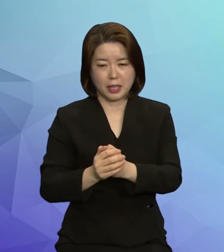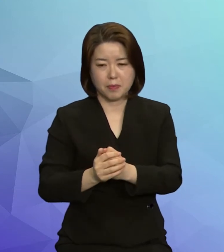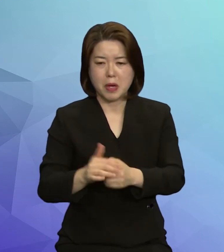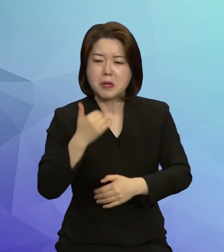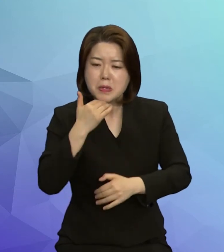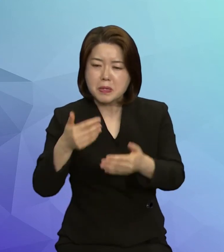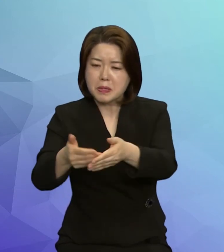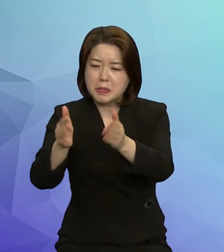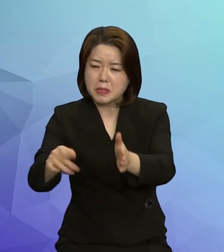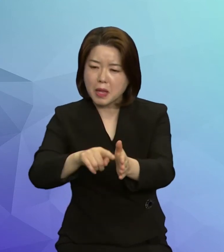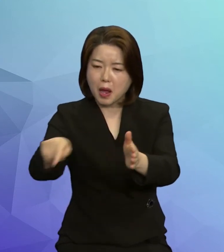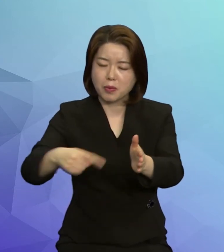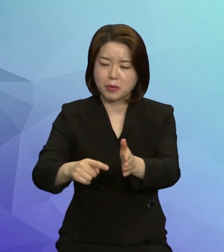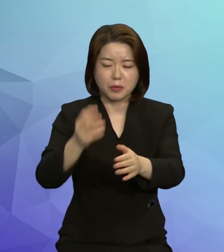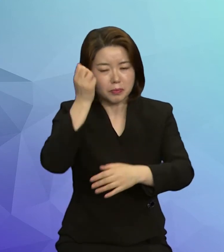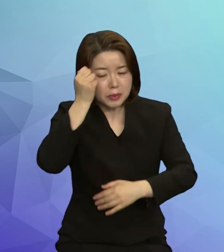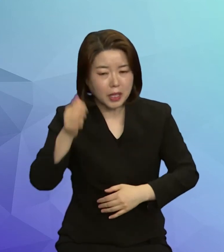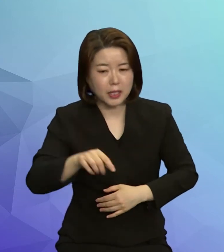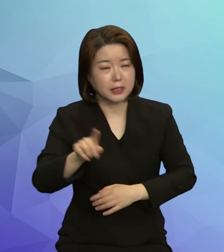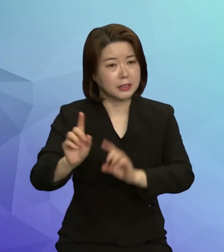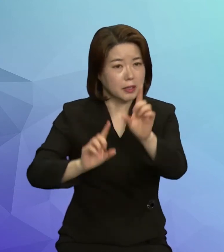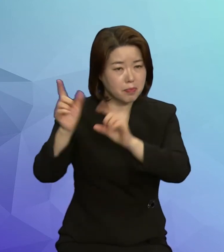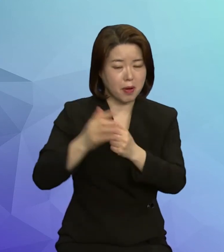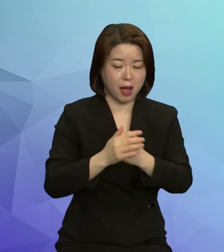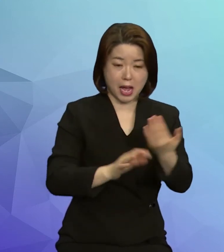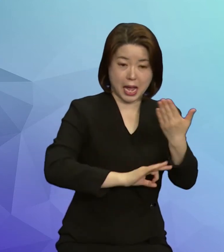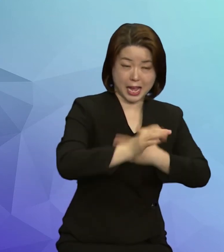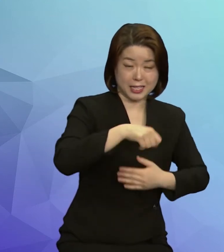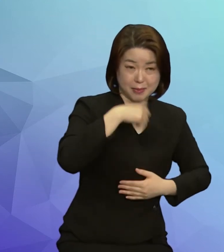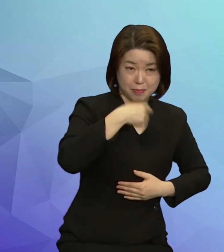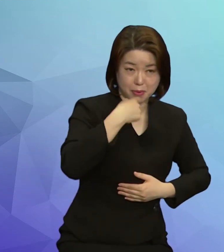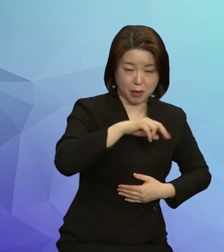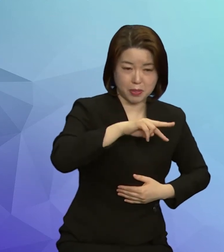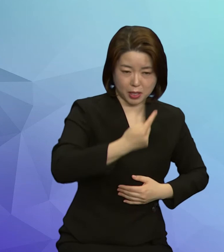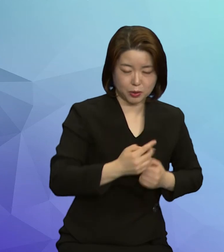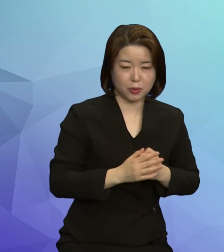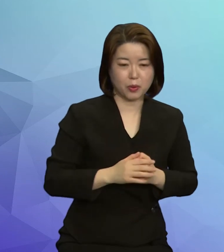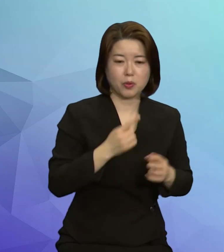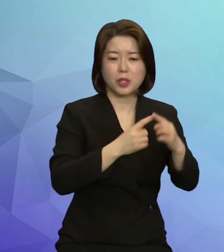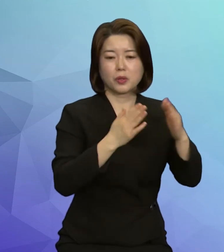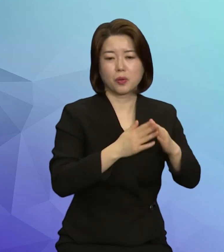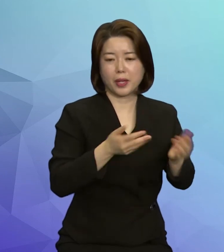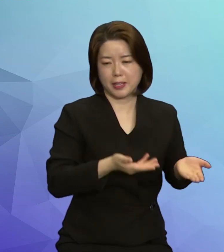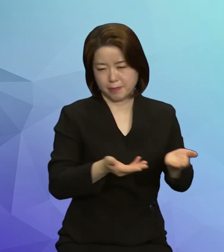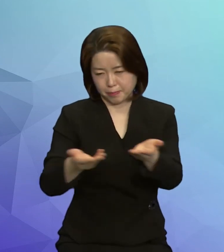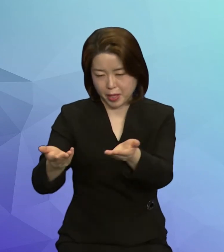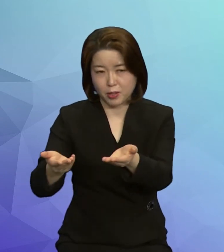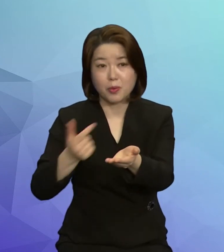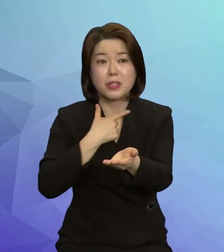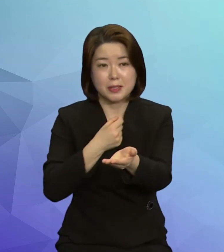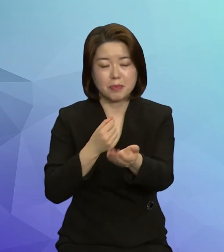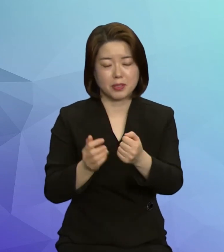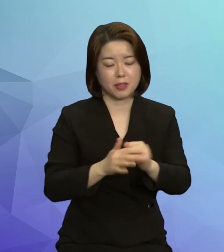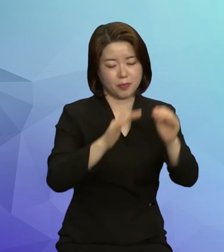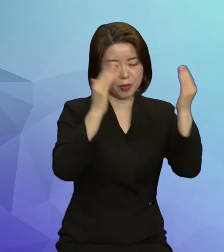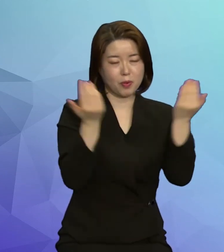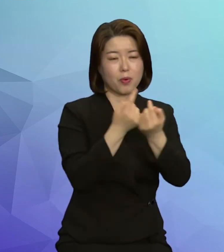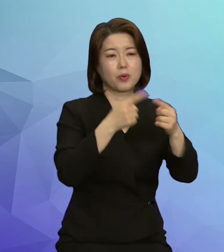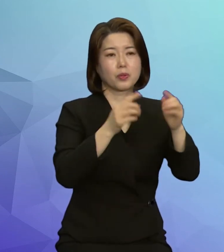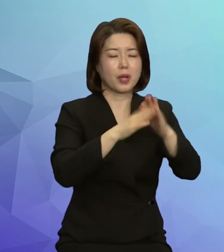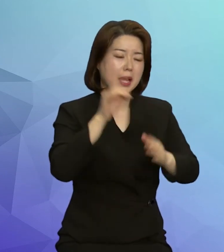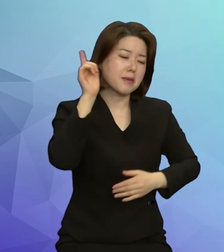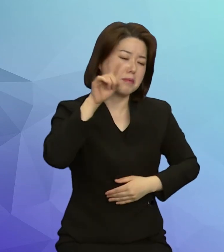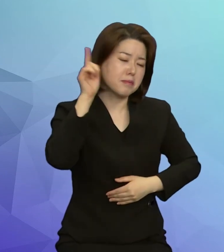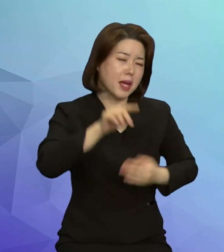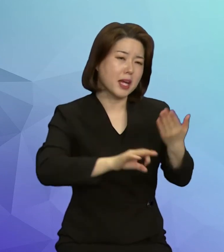대합실에 몰려서 노숙을 하고 있는 그분들 아침 식사라도 우리가 대접하자. 그래서 온